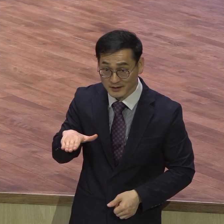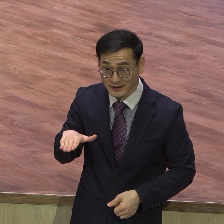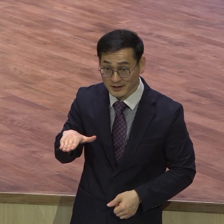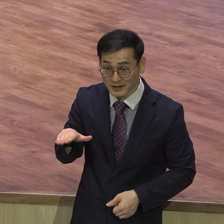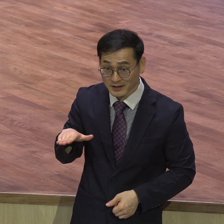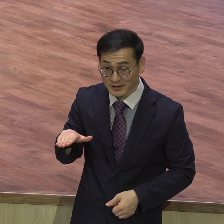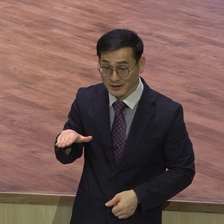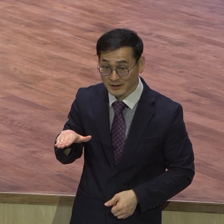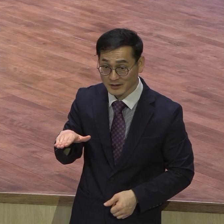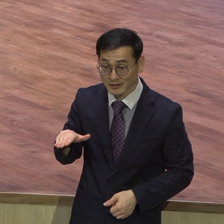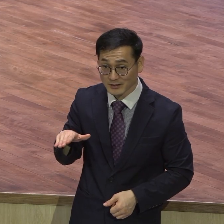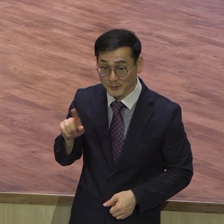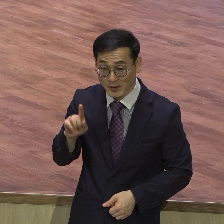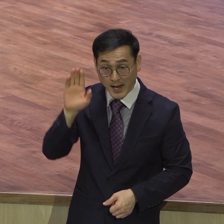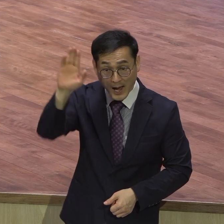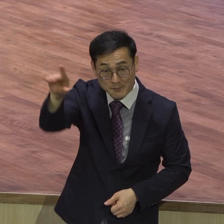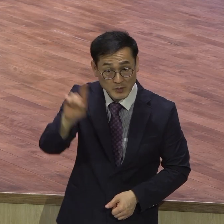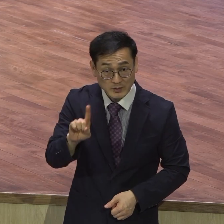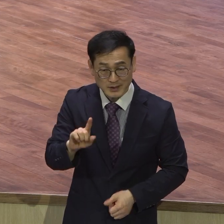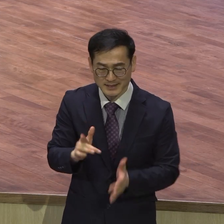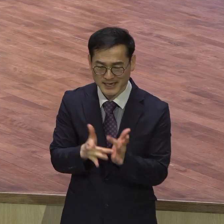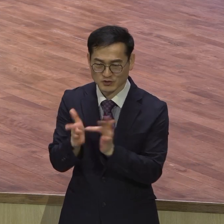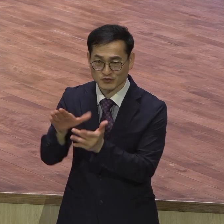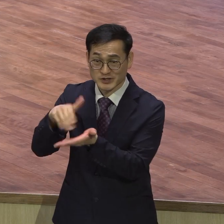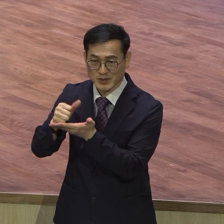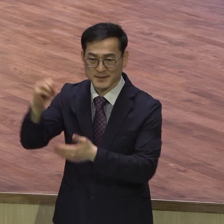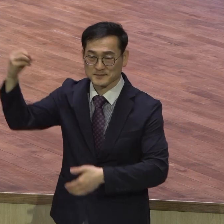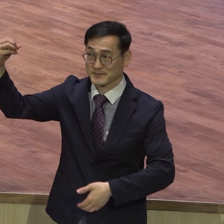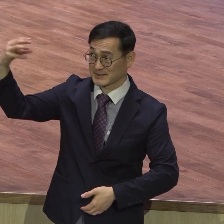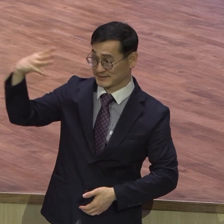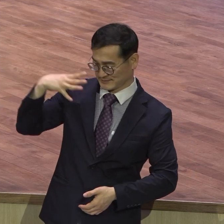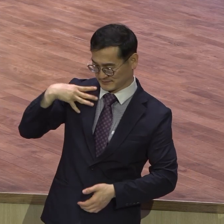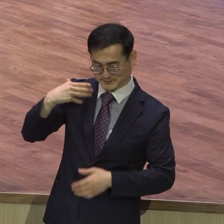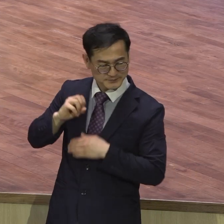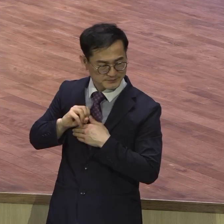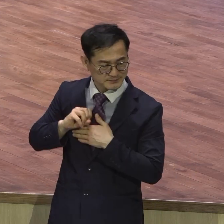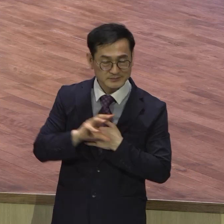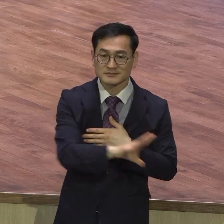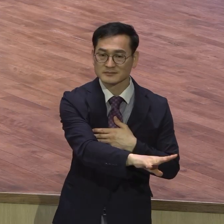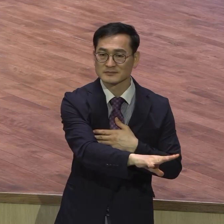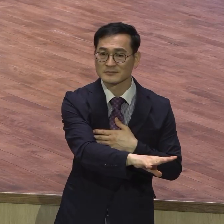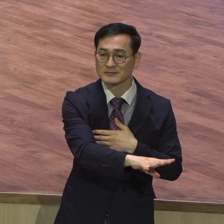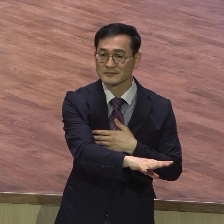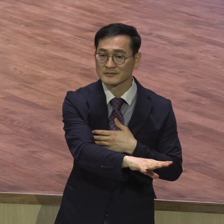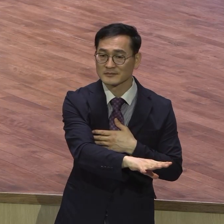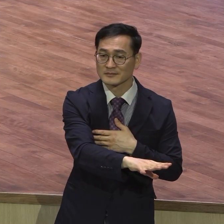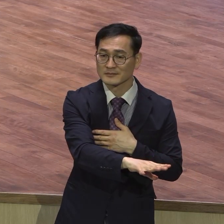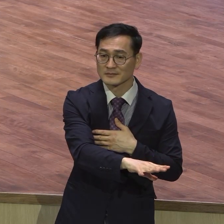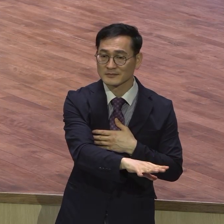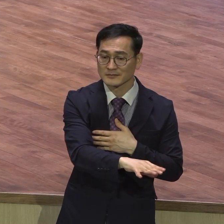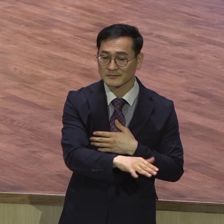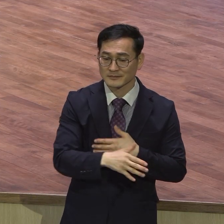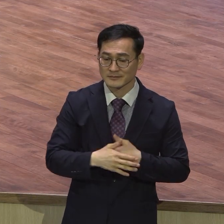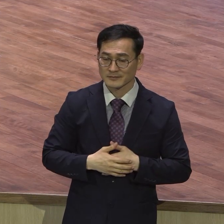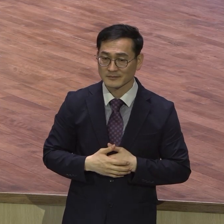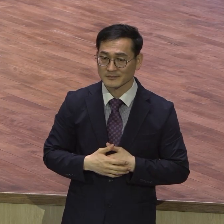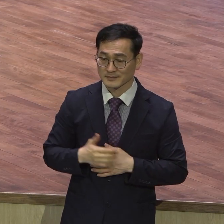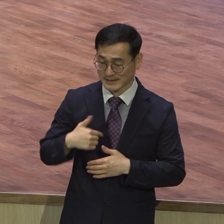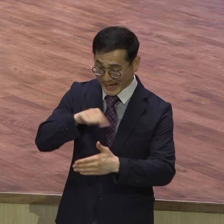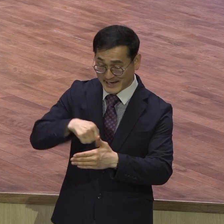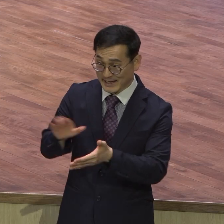빛을 바라기 위해서 여러분을 통해 빛을 너희는 세상에 빛이니 그렇잖아요. 우리가 무슨 빛입니까. 내 안에